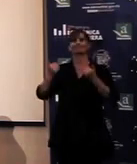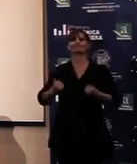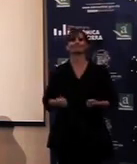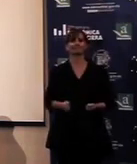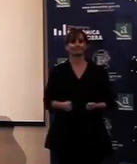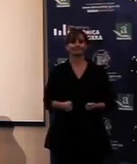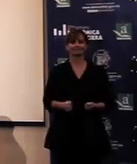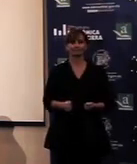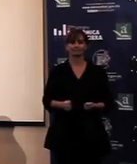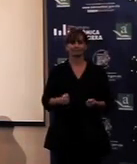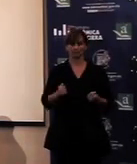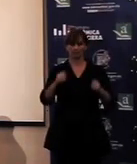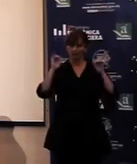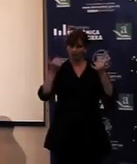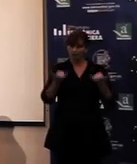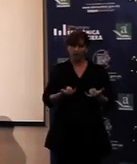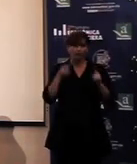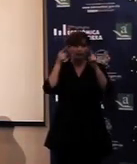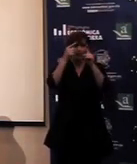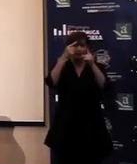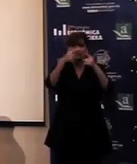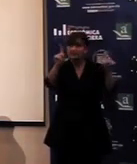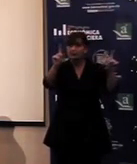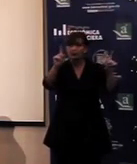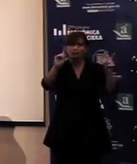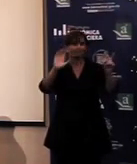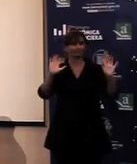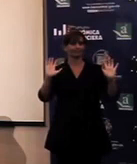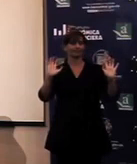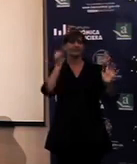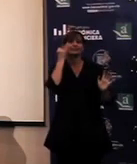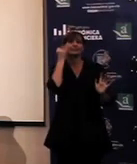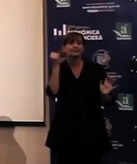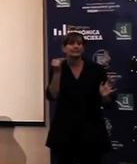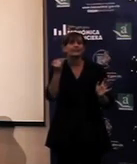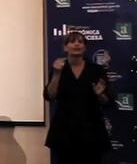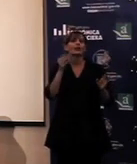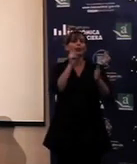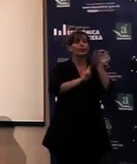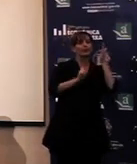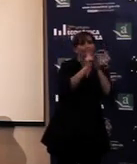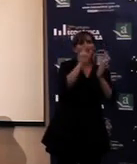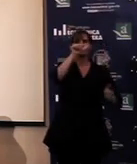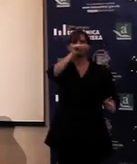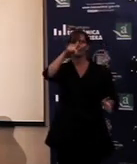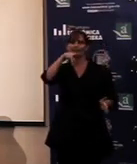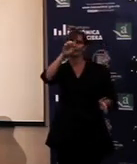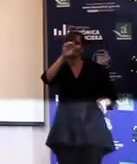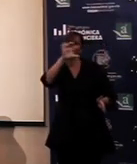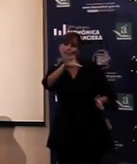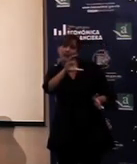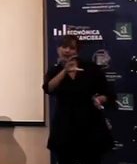Esto no hubiera sido posible sin el programa que tiene una APEC de un diplomado que ellos